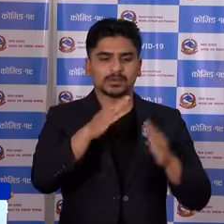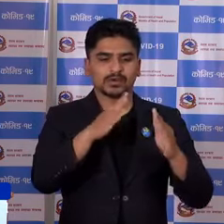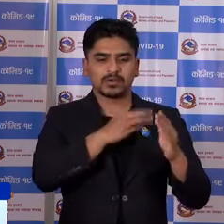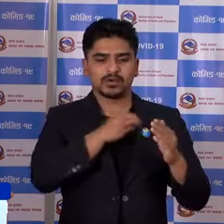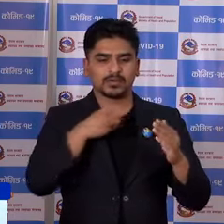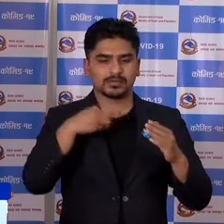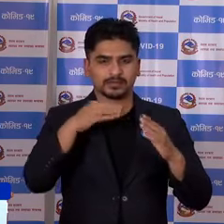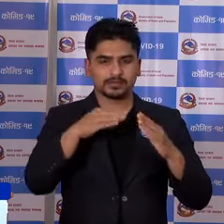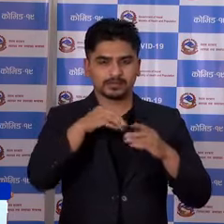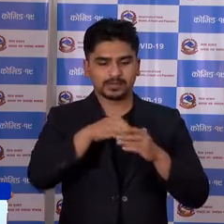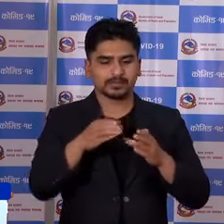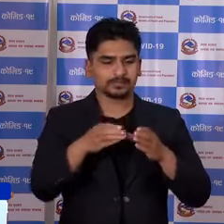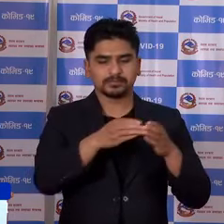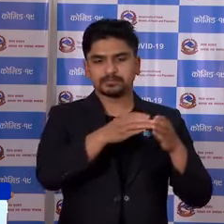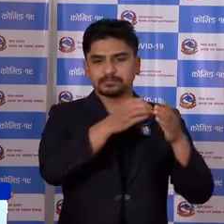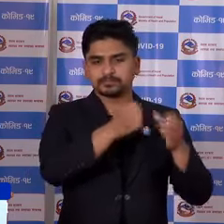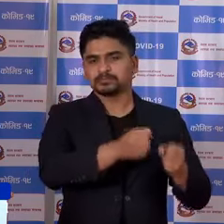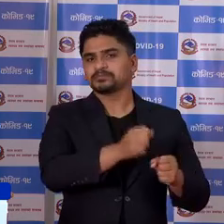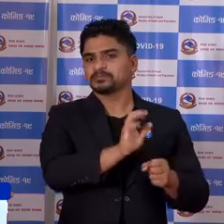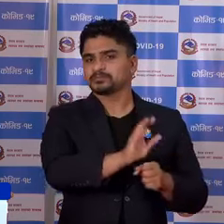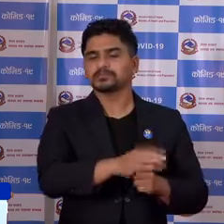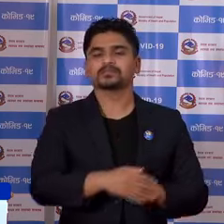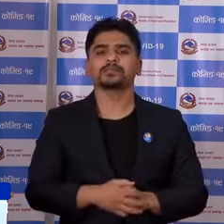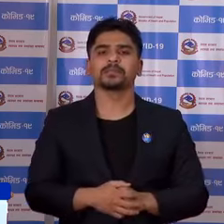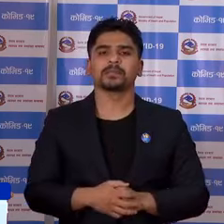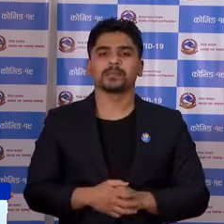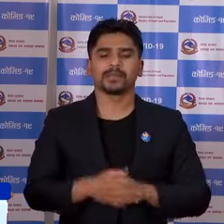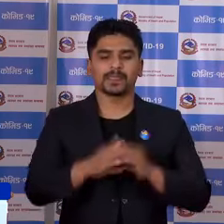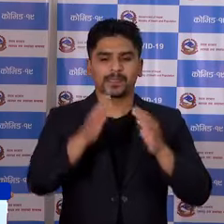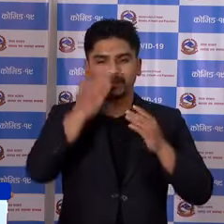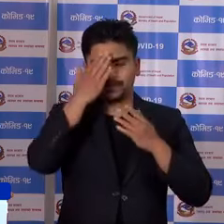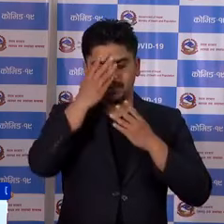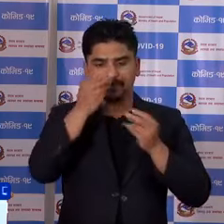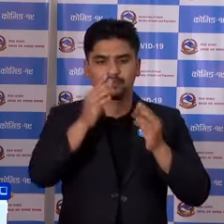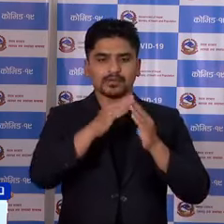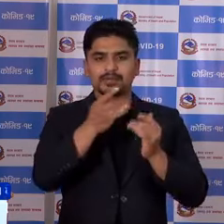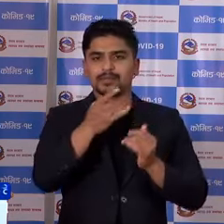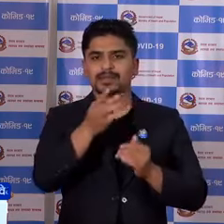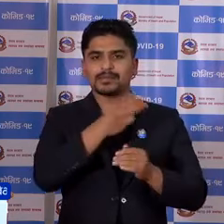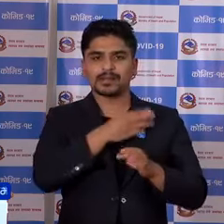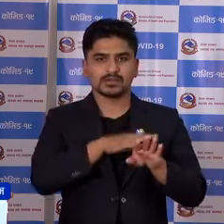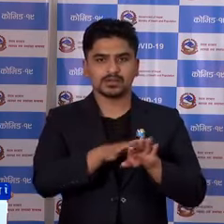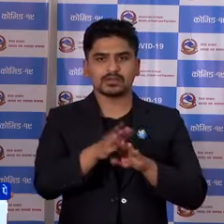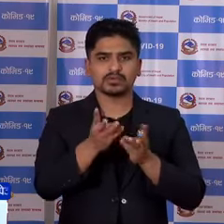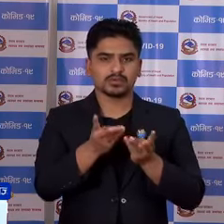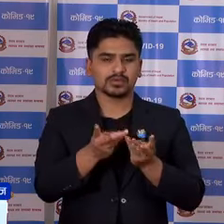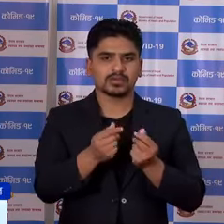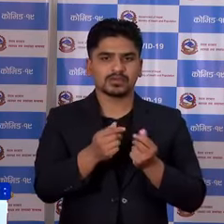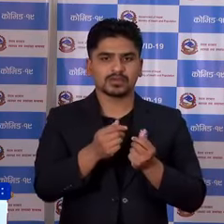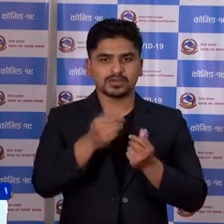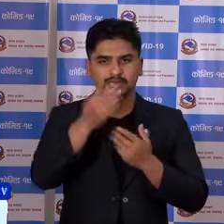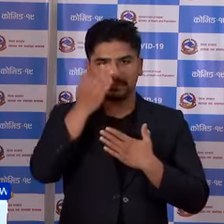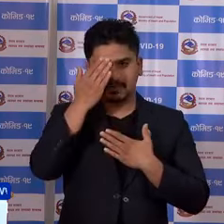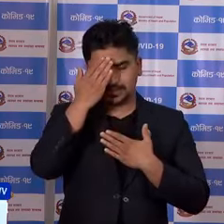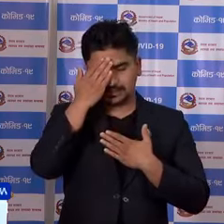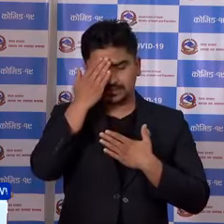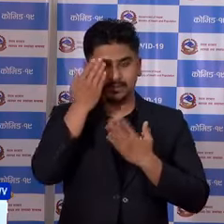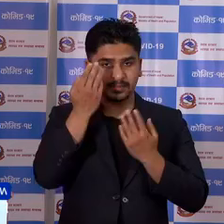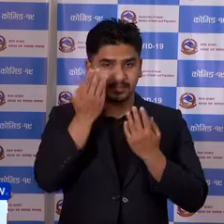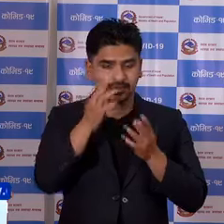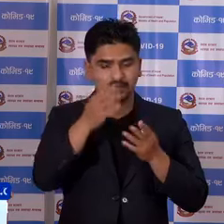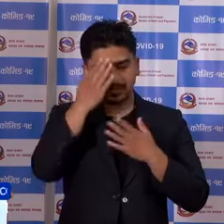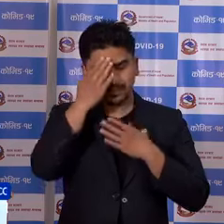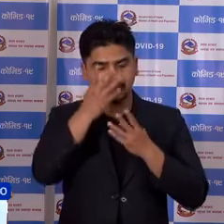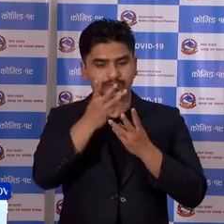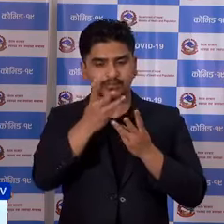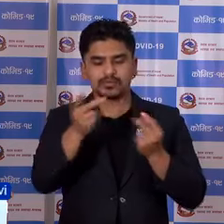आइसोलेसनमा उपचारको क्रममा रहनुभएको छ। डिस्चार्ज भएका व्यक्तिहरूको संख्या संक्रमित भई